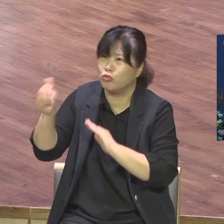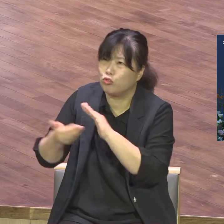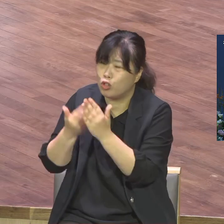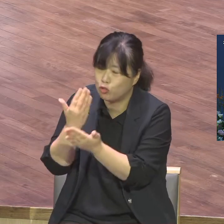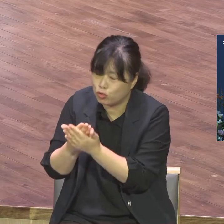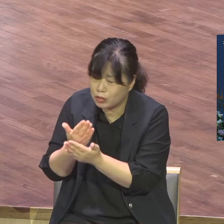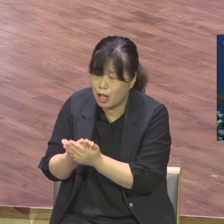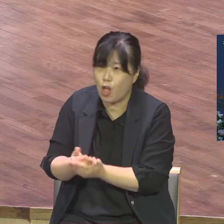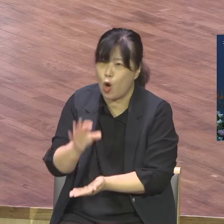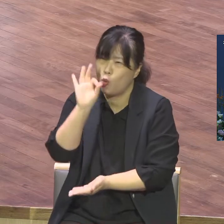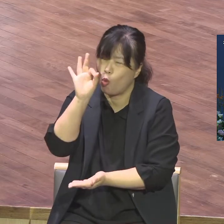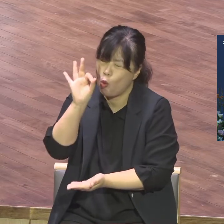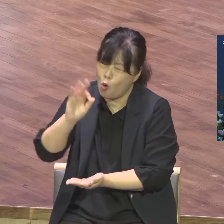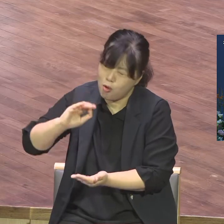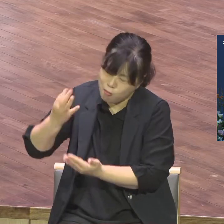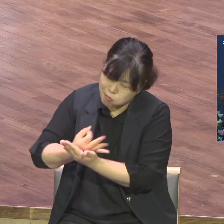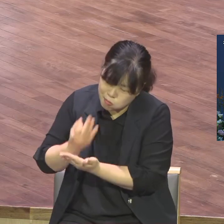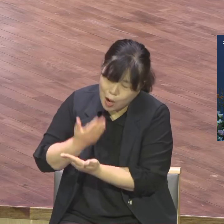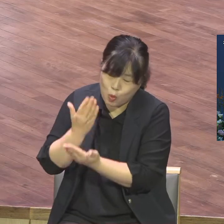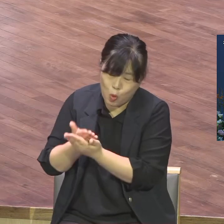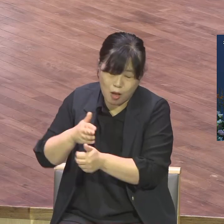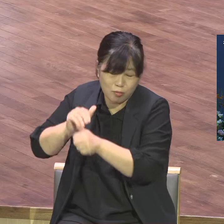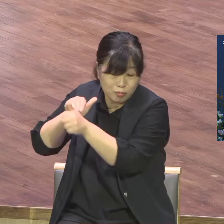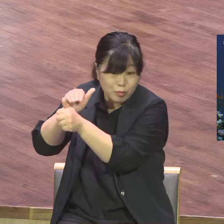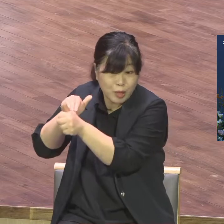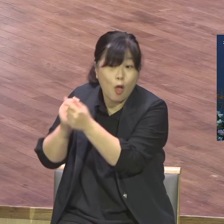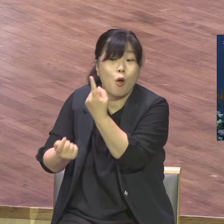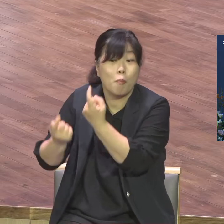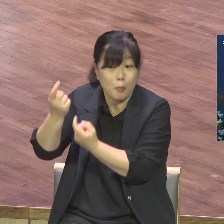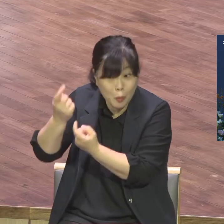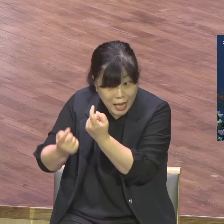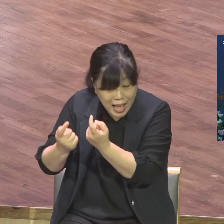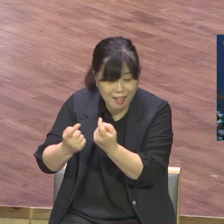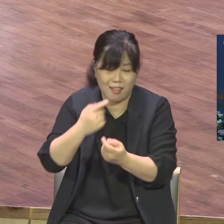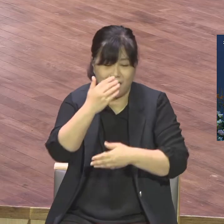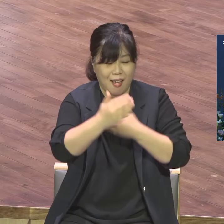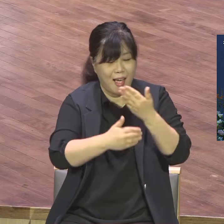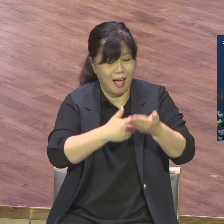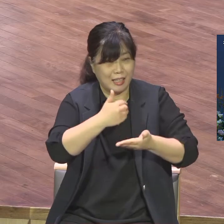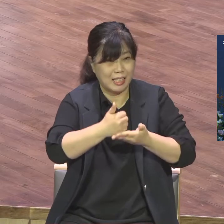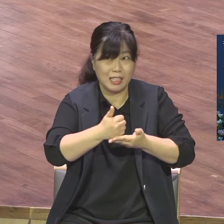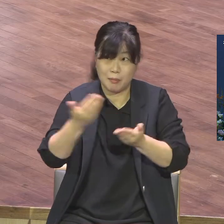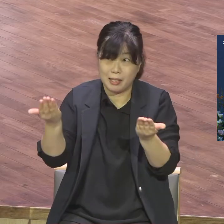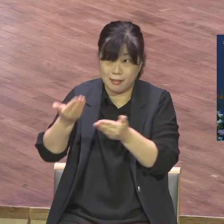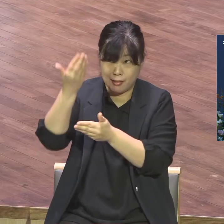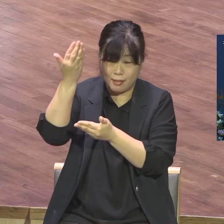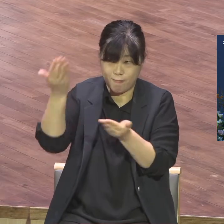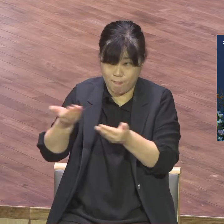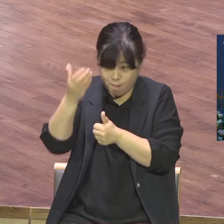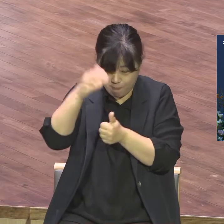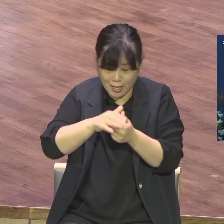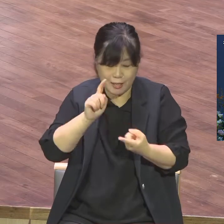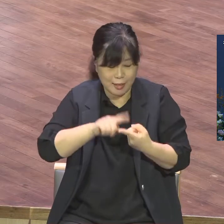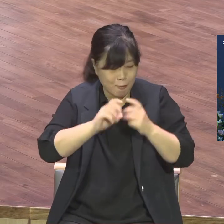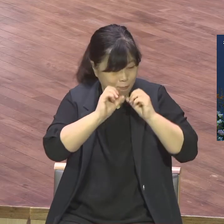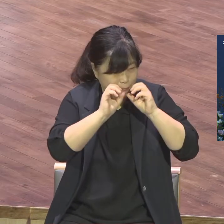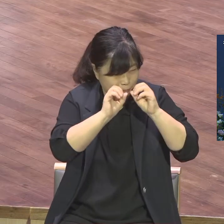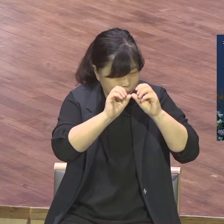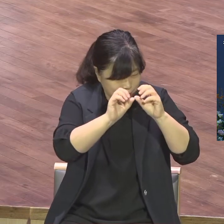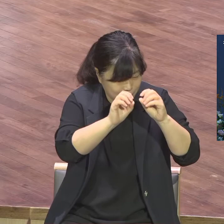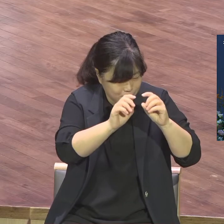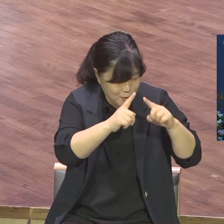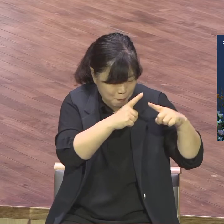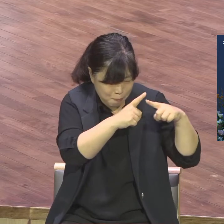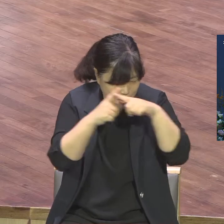없지. 오늘부터 하나님께 맞추시기 바랍니다. 내 뜻대로 마옵시고 아버지 뜻대로 하길 원하나이다. 아버지께